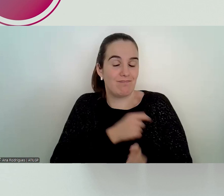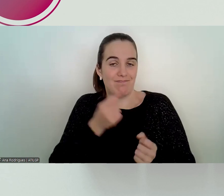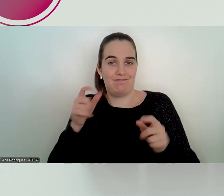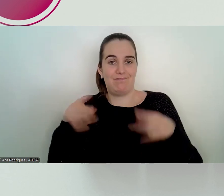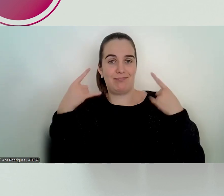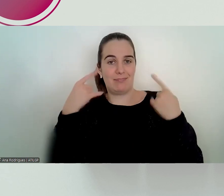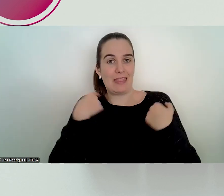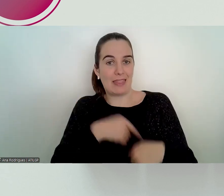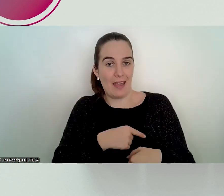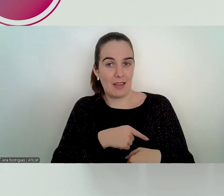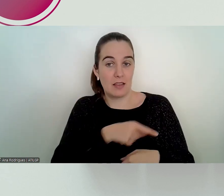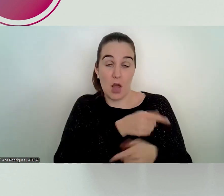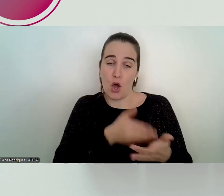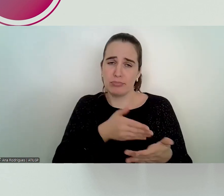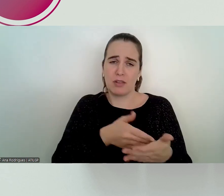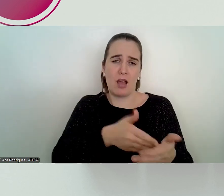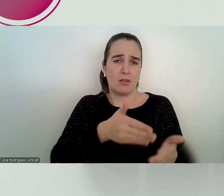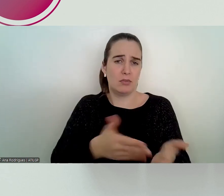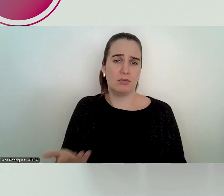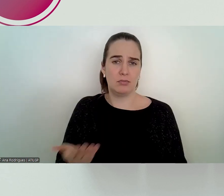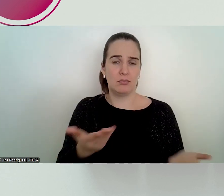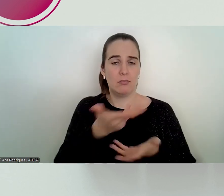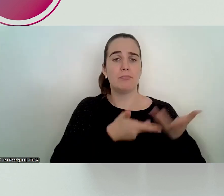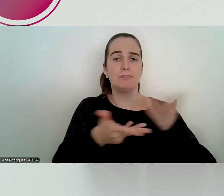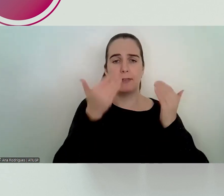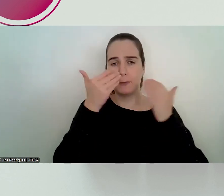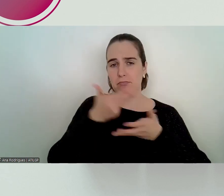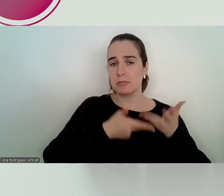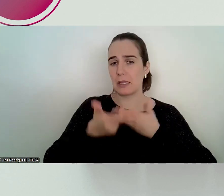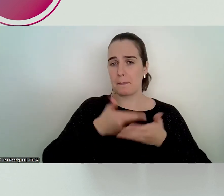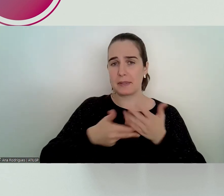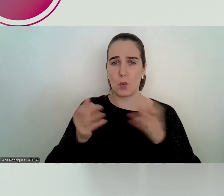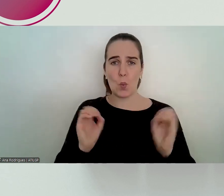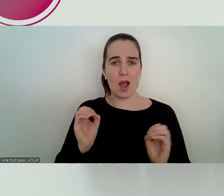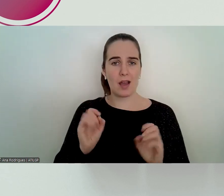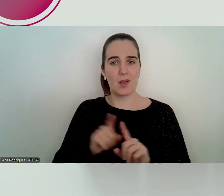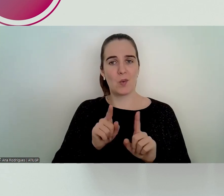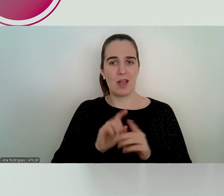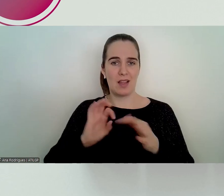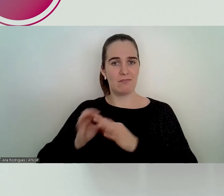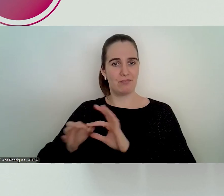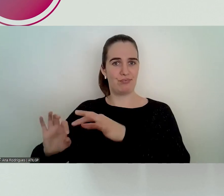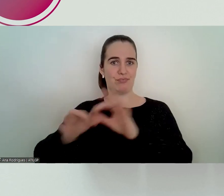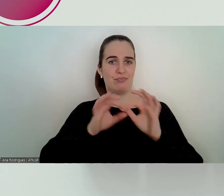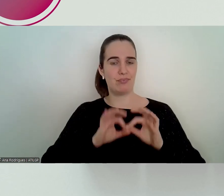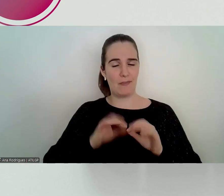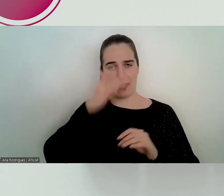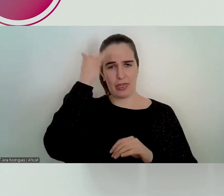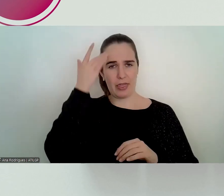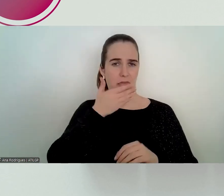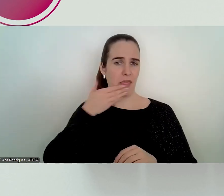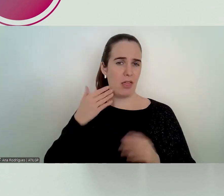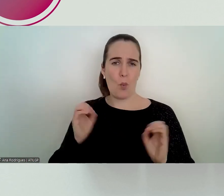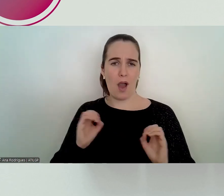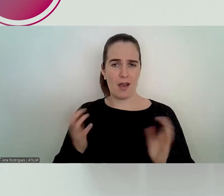pública. Isso é um obstáculo à partilha de dados e à tal interoperabilidade dentro das administrações públicas.